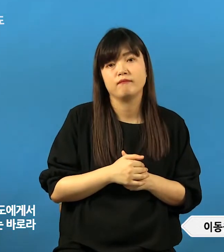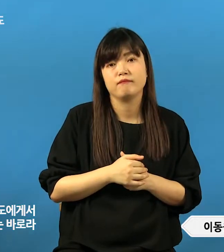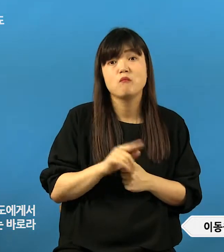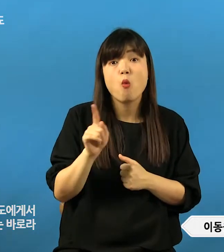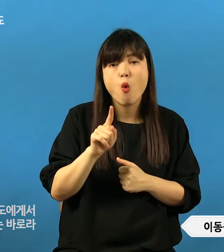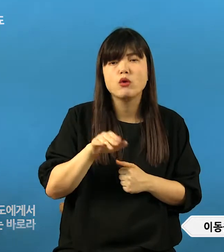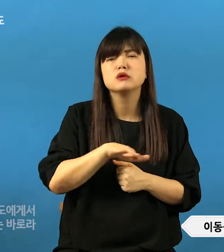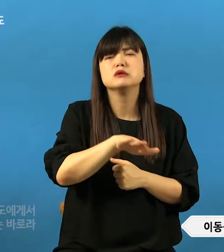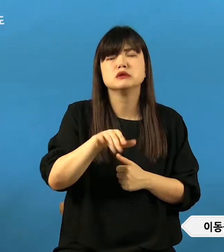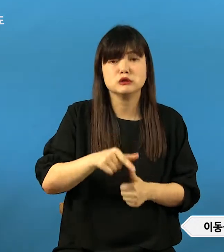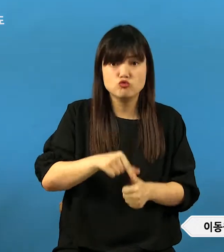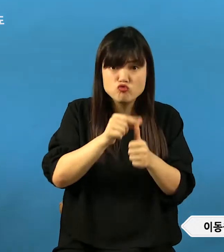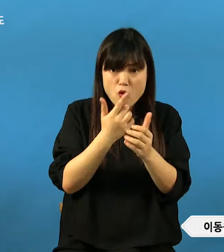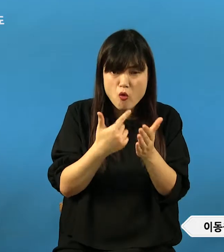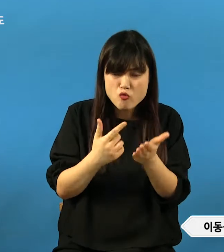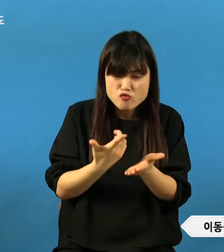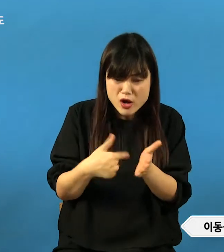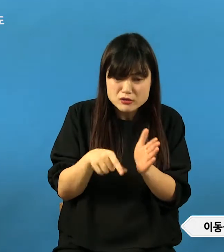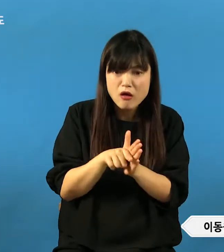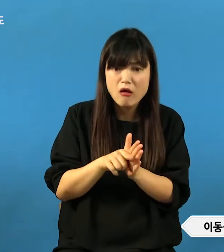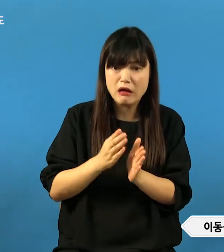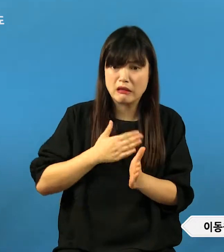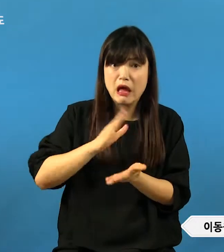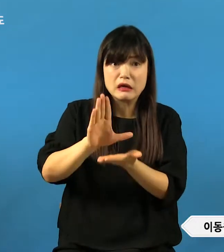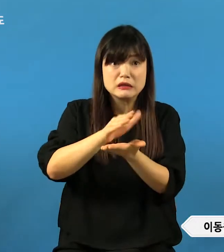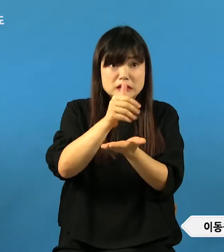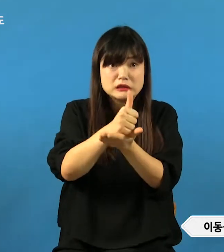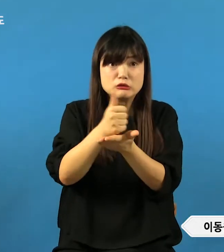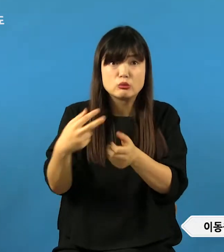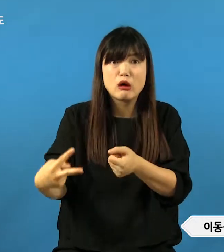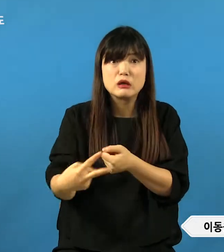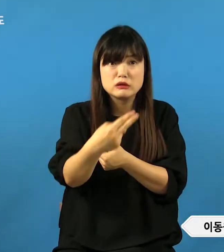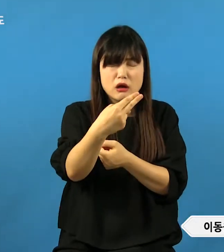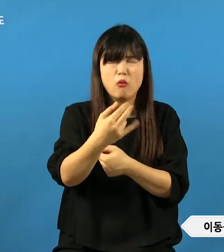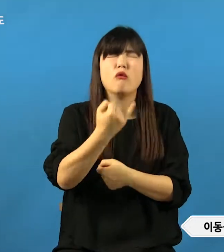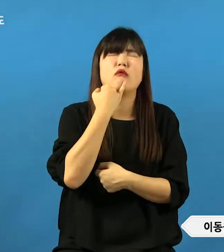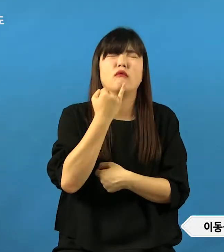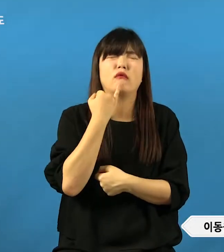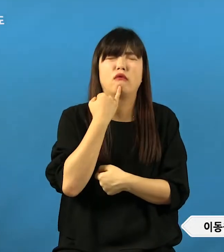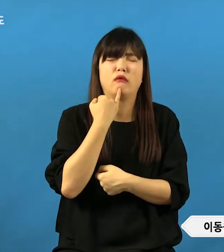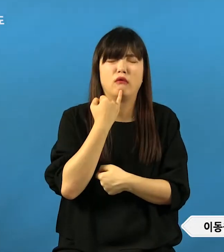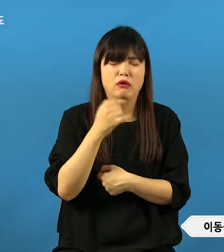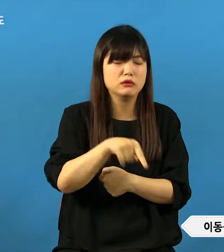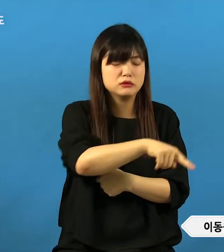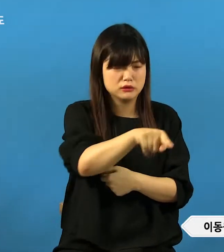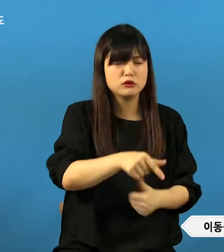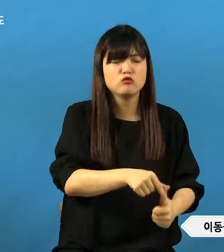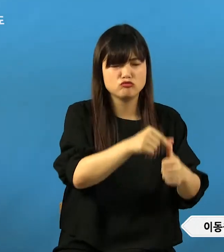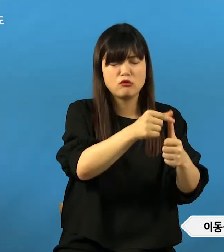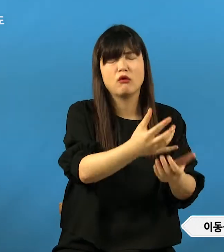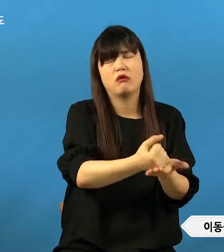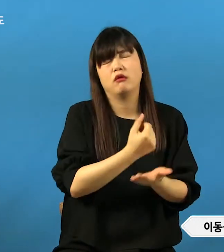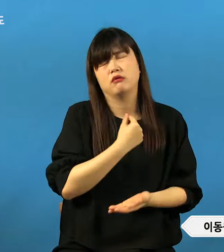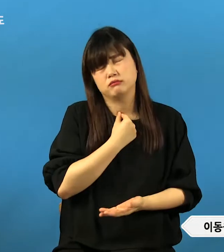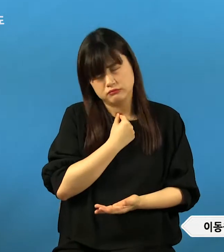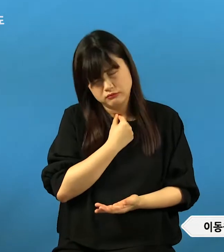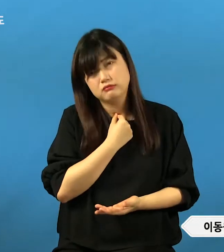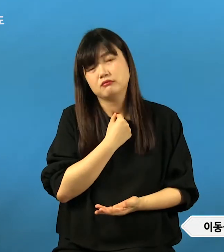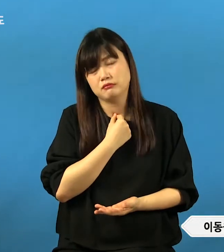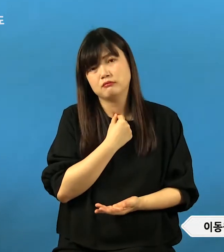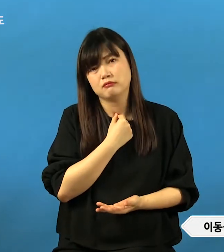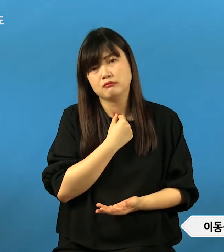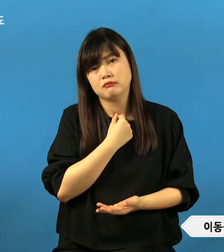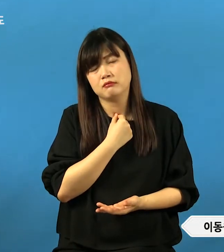그들이 구원받을 수 있다면 나는 내가 그리스도에게서 끊어져도 차라리 그들이 구원받는 것을 소원한다는